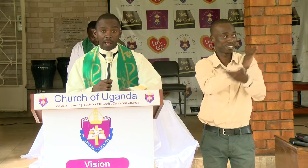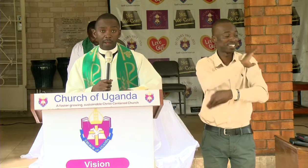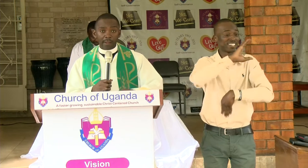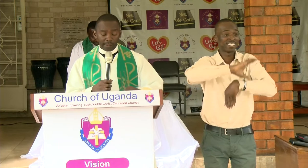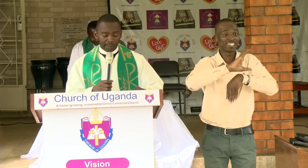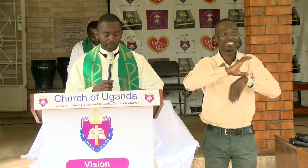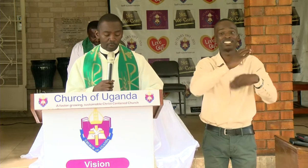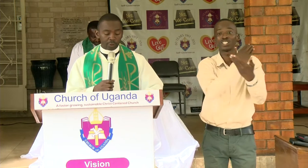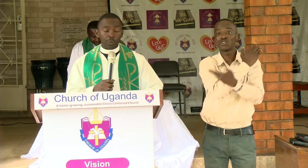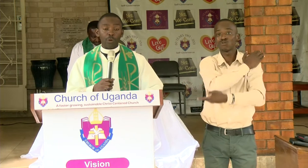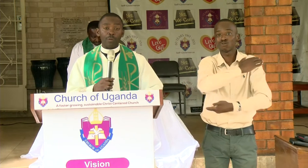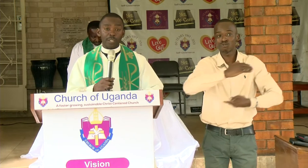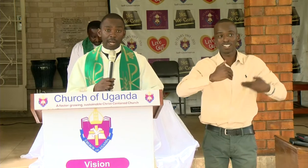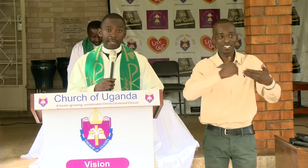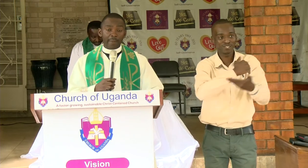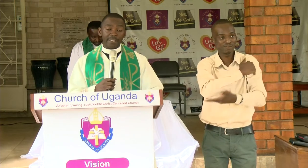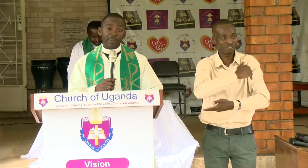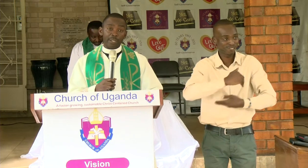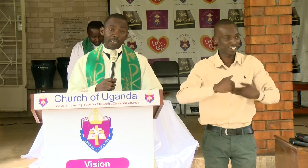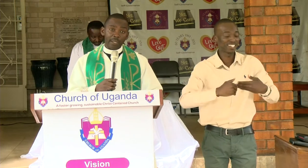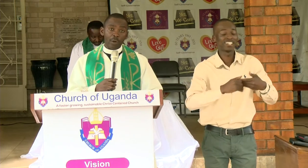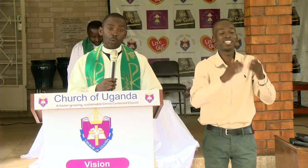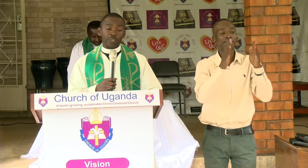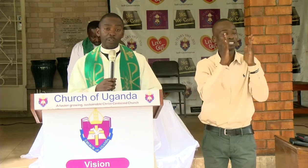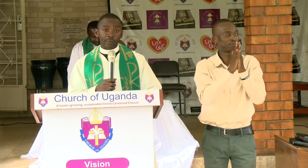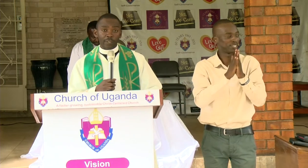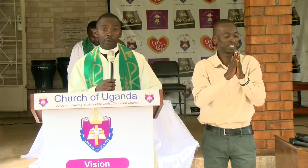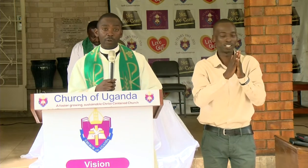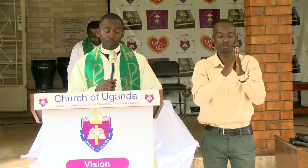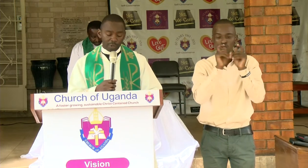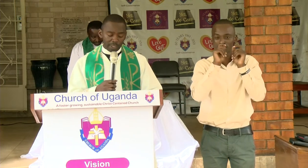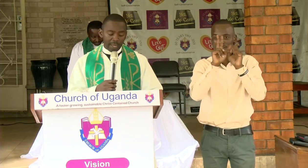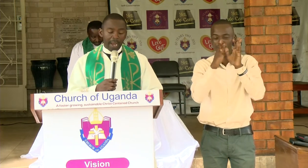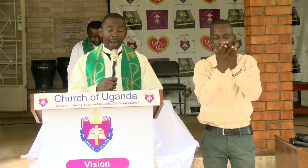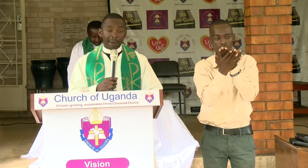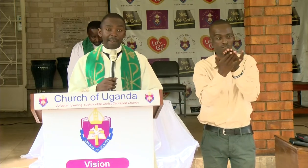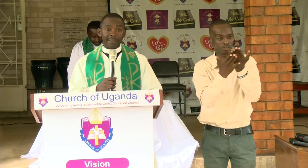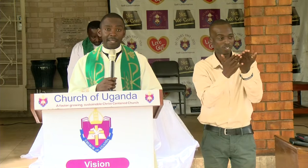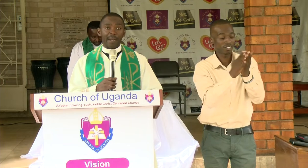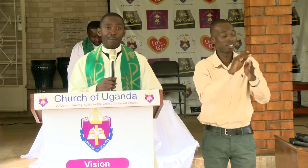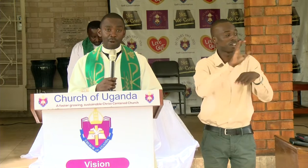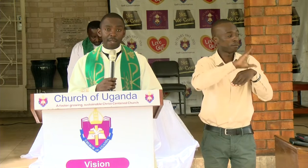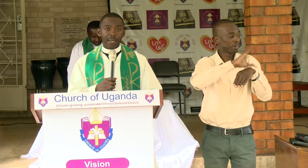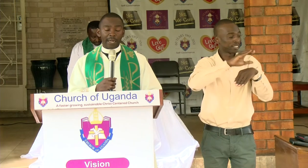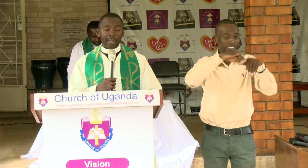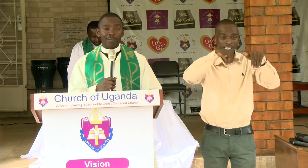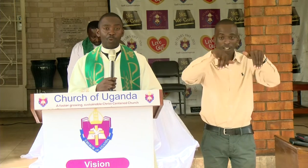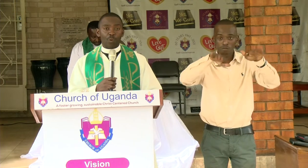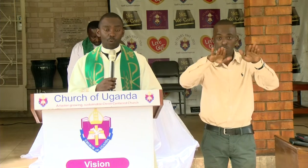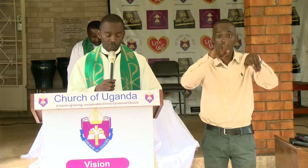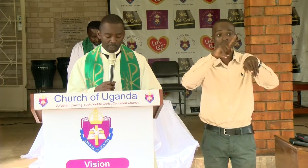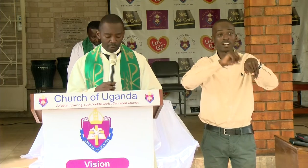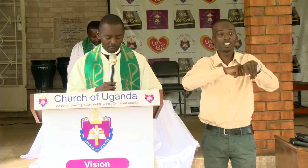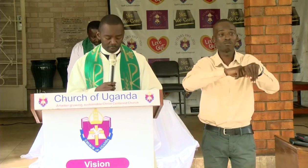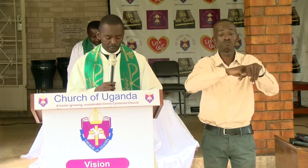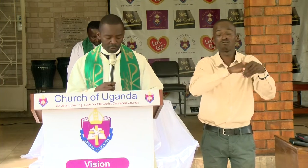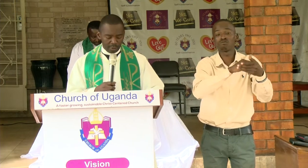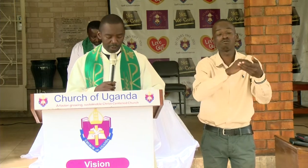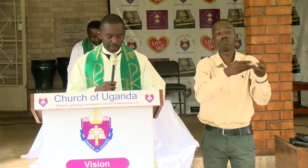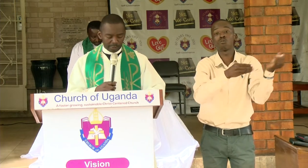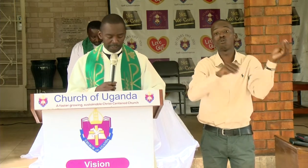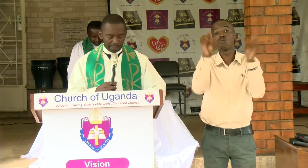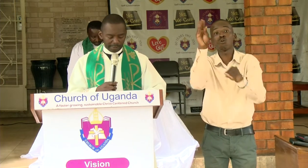ekungula. N'olwekyo buli omu gy'ali n'abasabidde ku TV naona omuli amakanisa gammwe gali mu kukungula.